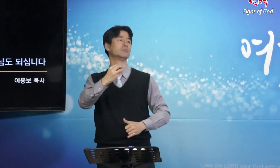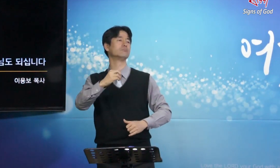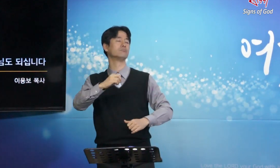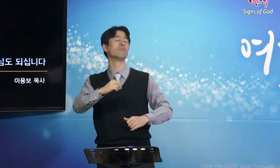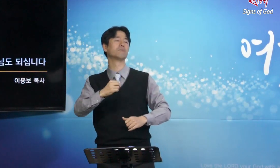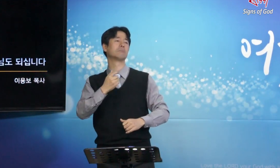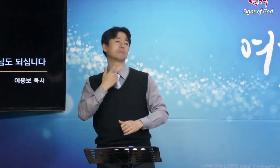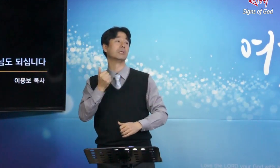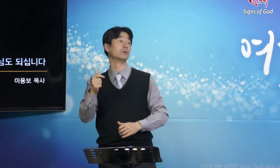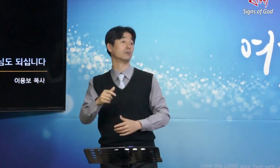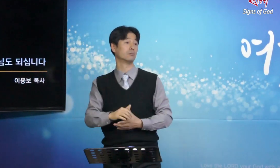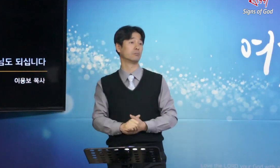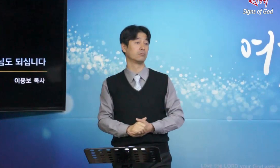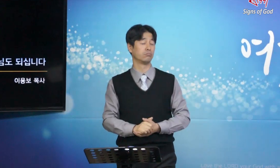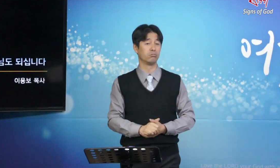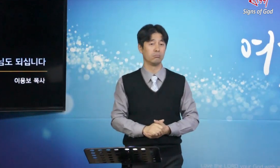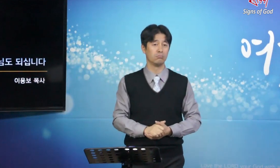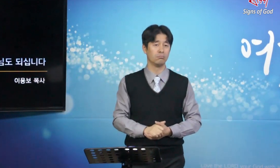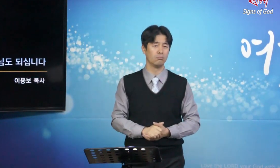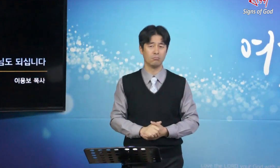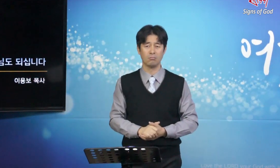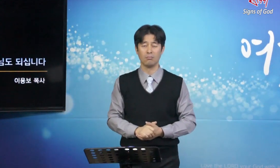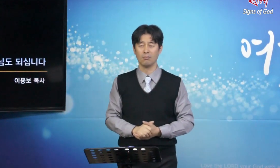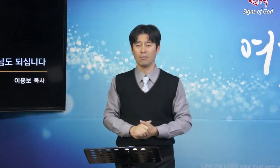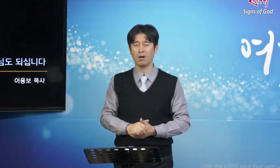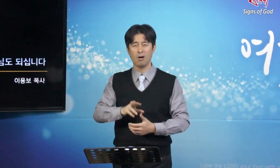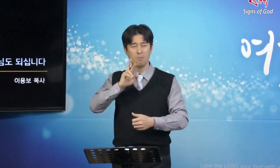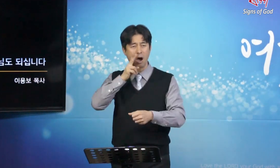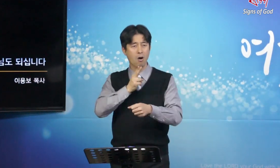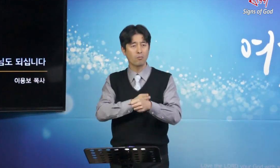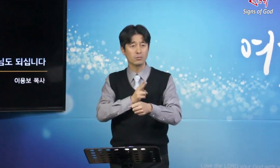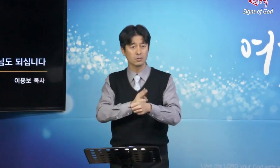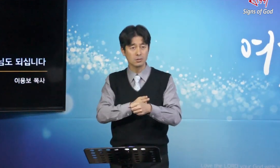다른 이방인들을 멸시하고 그들을 그렇게 교만하게 살아가고 있습니다.